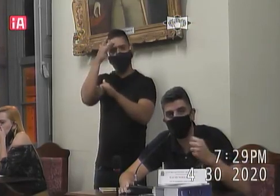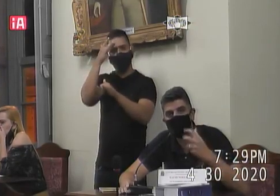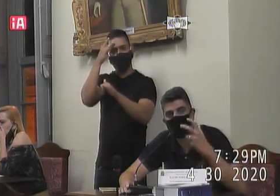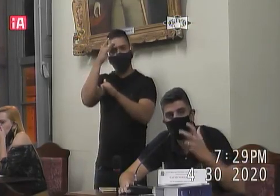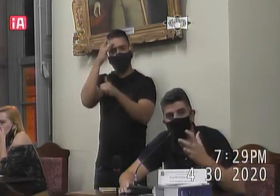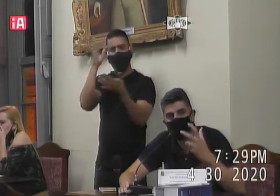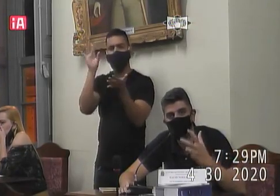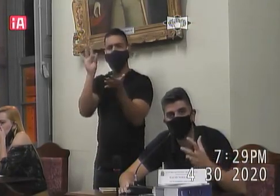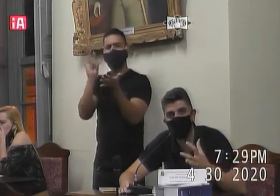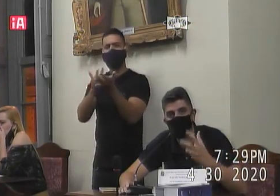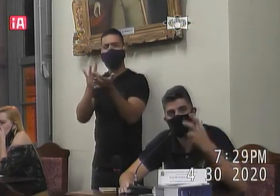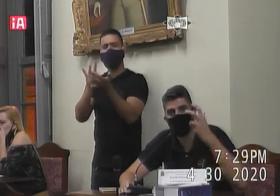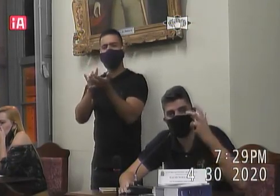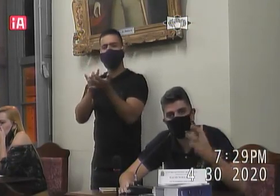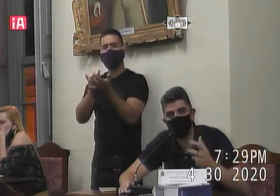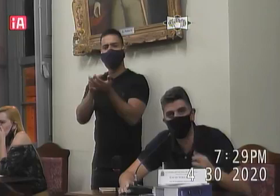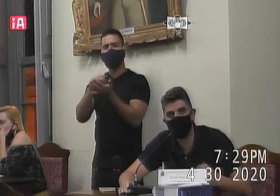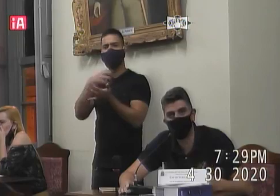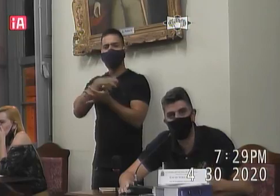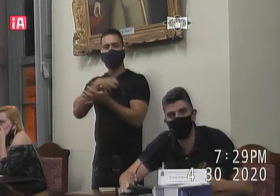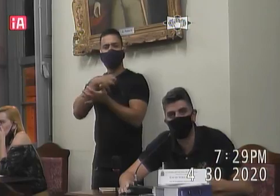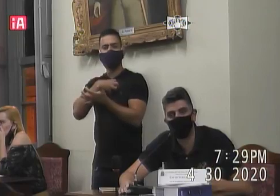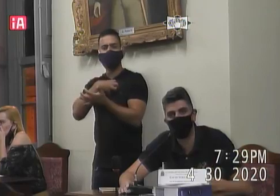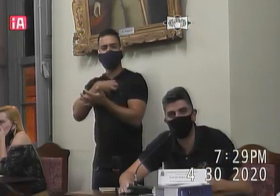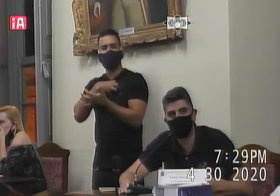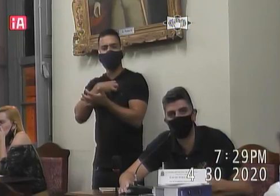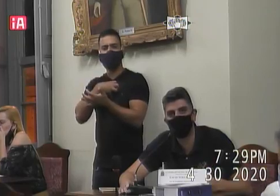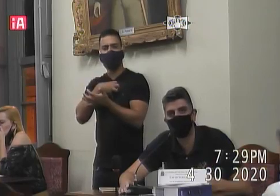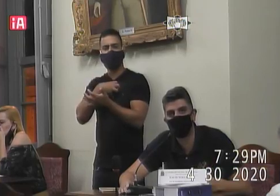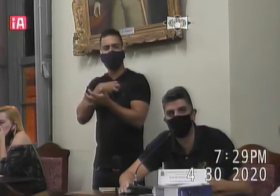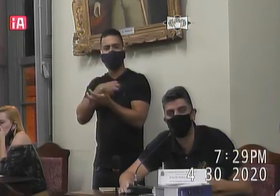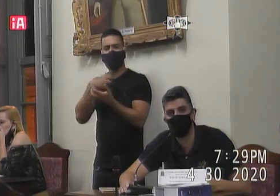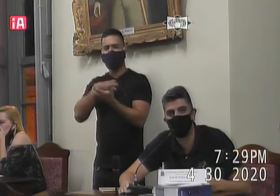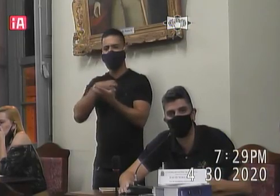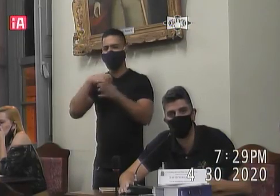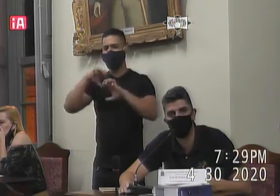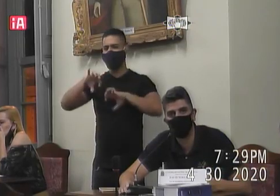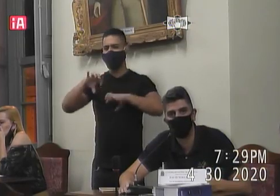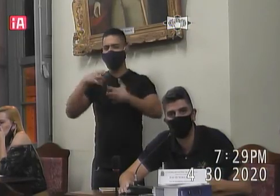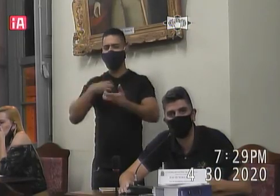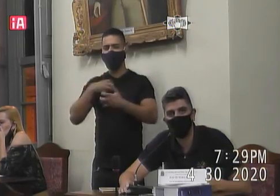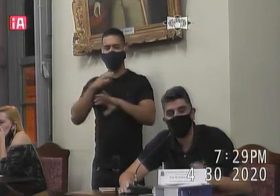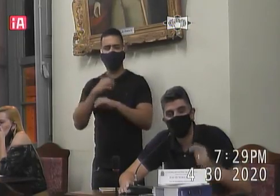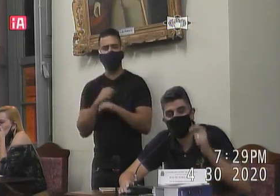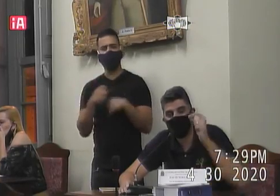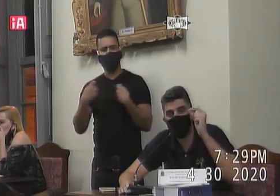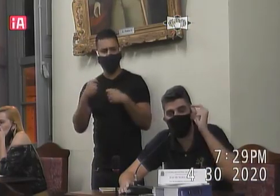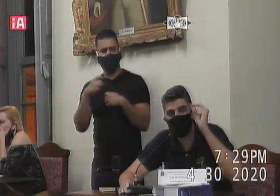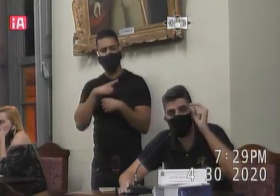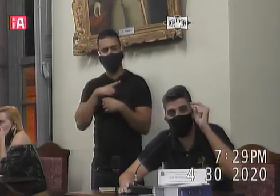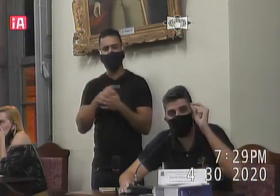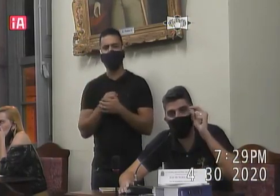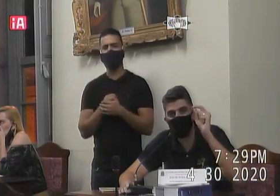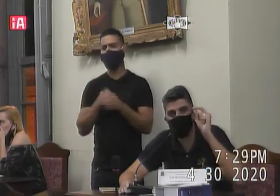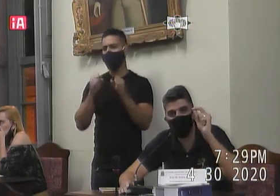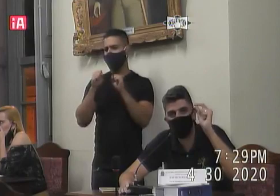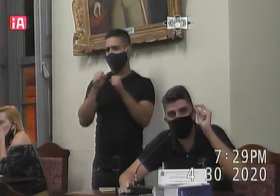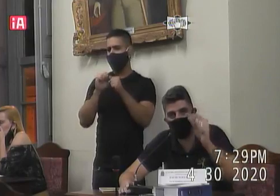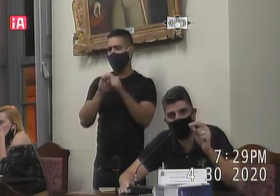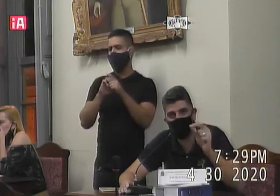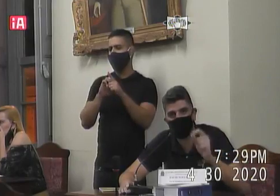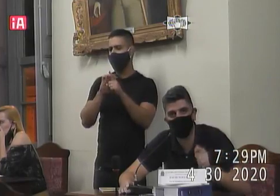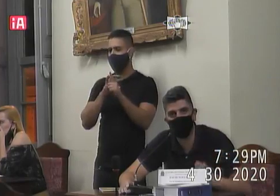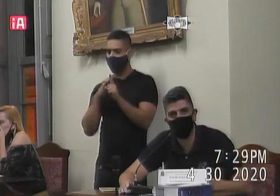a verdadeira noção de humanidade que precisa essa cidade ter nesse momento. E que a gente possa brindar os